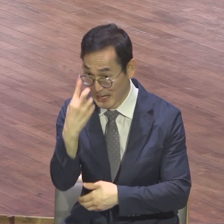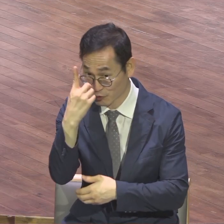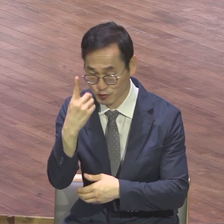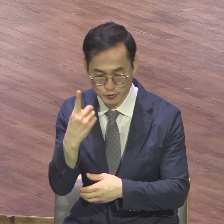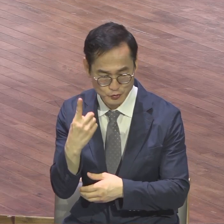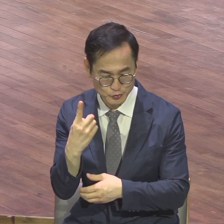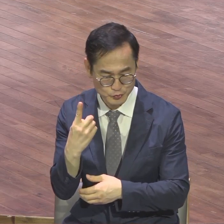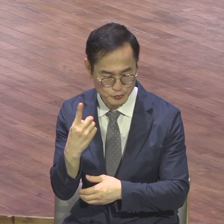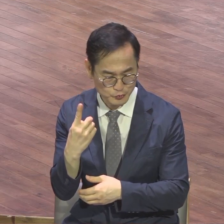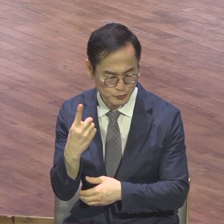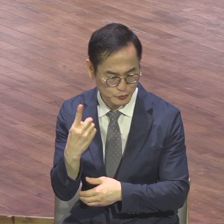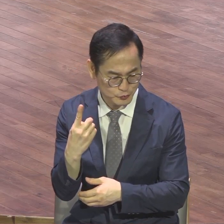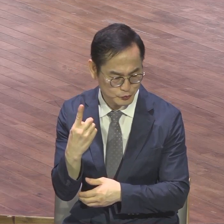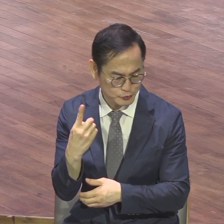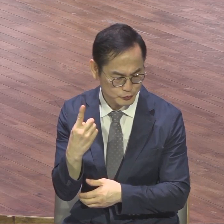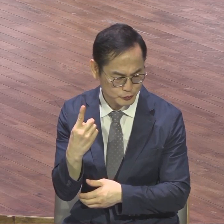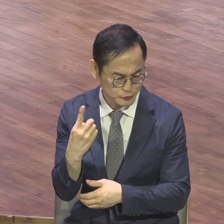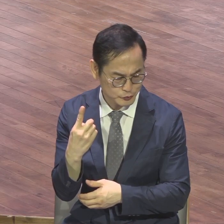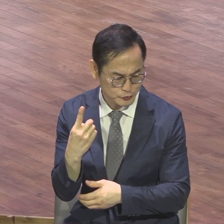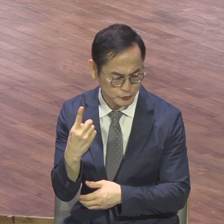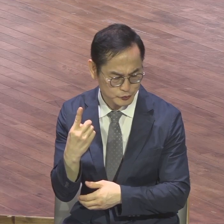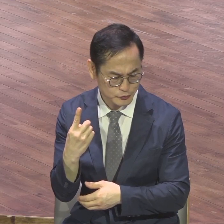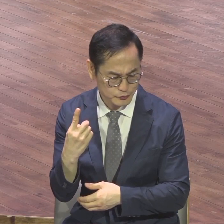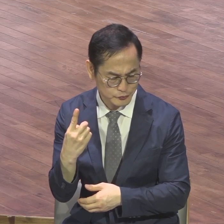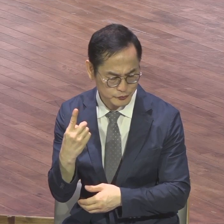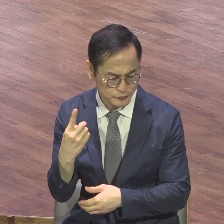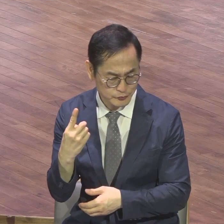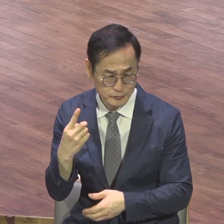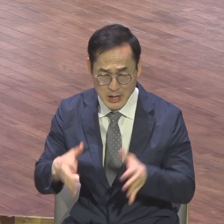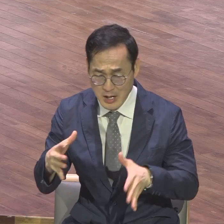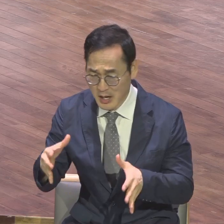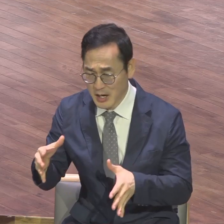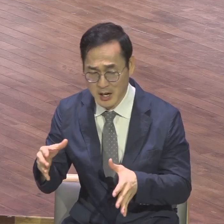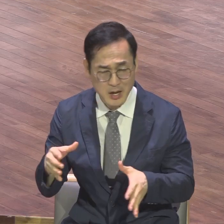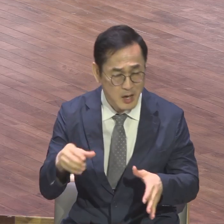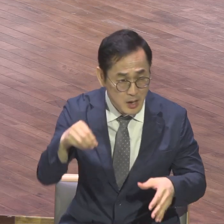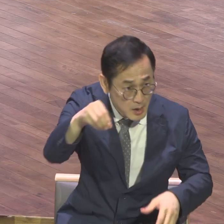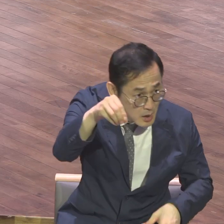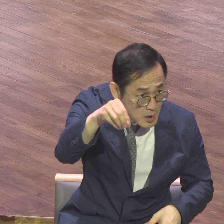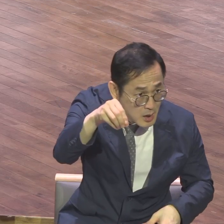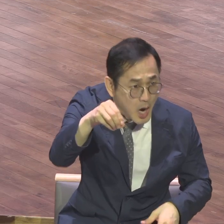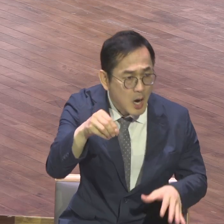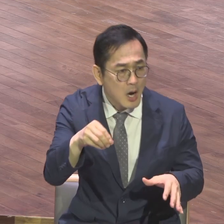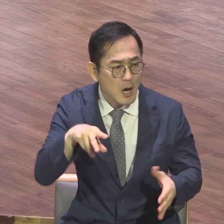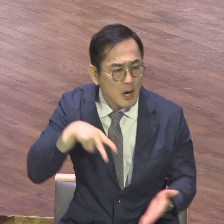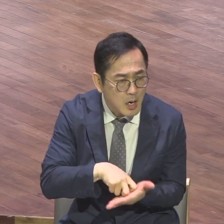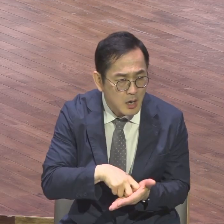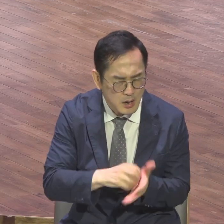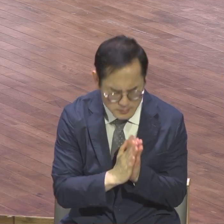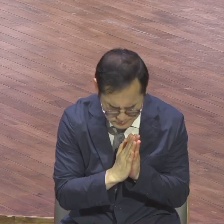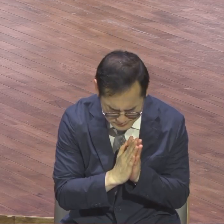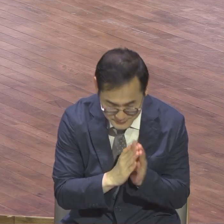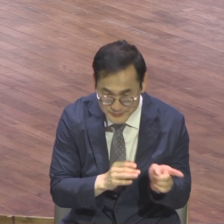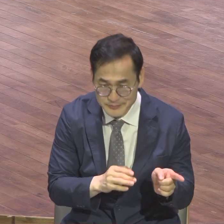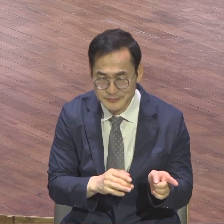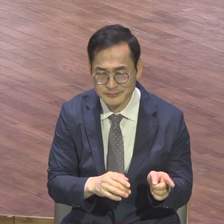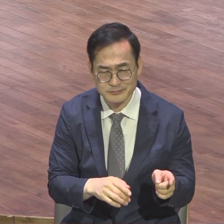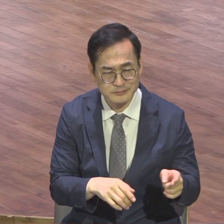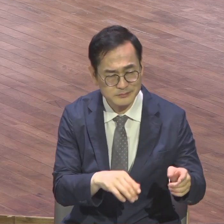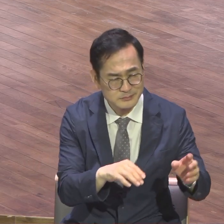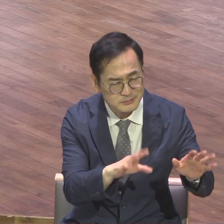등불을 달라고 하며 뛰어들어가 무서워 떨며 바울과 실라 앞에 엎드리고 그들을 데리고 나가